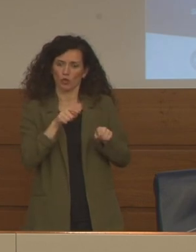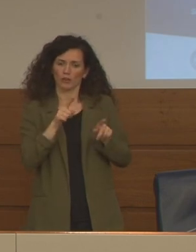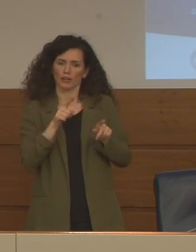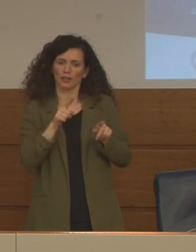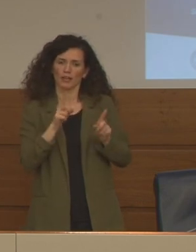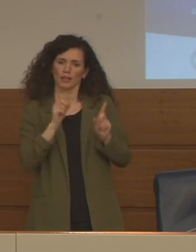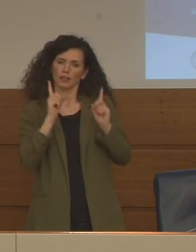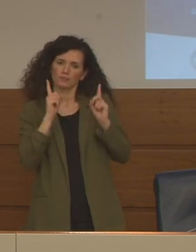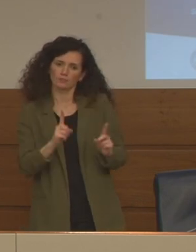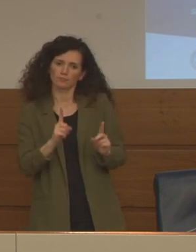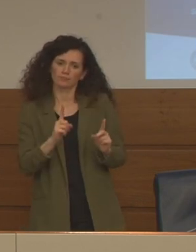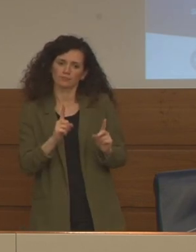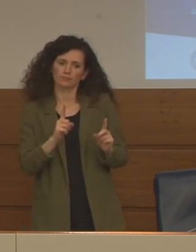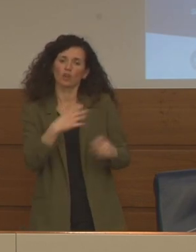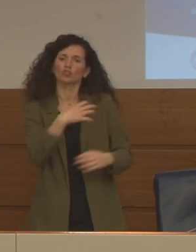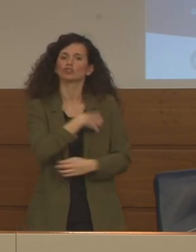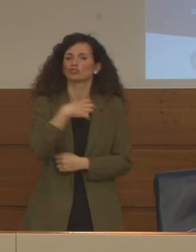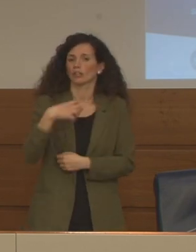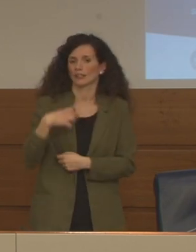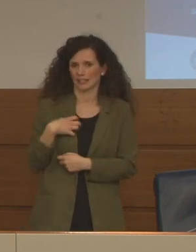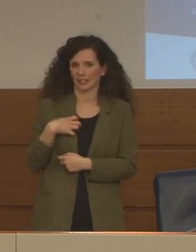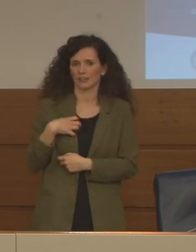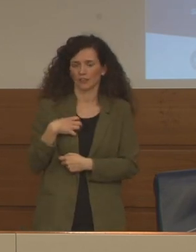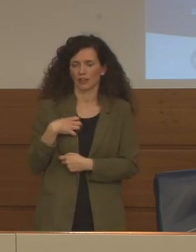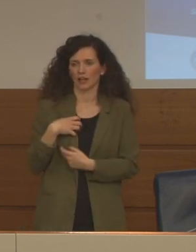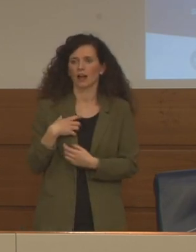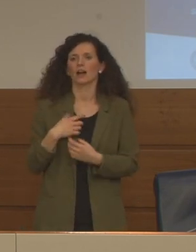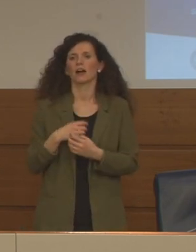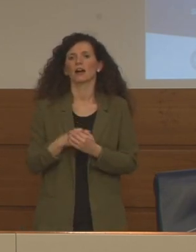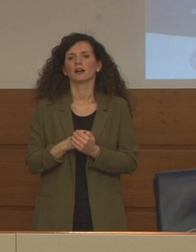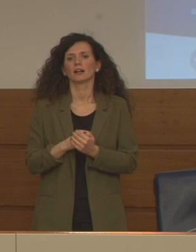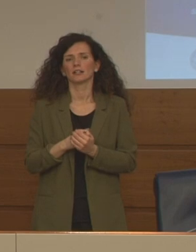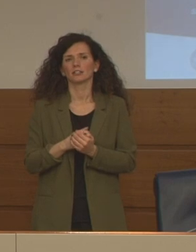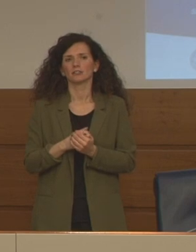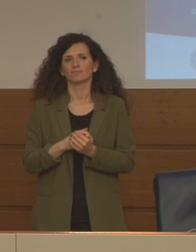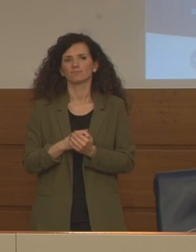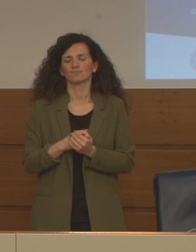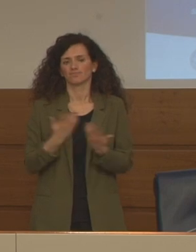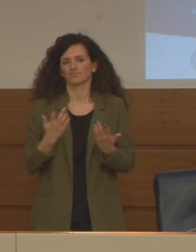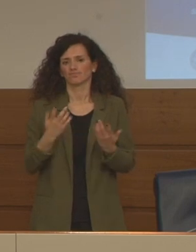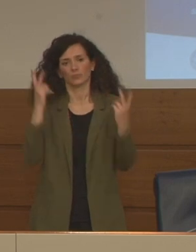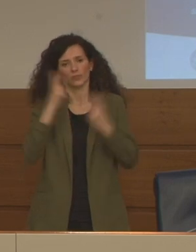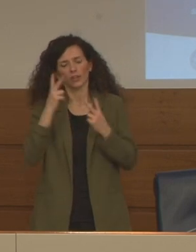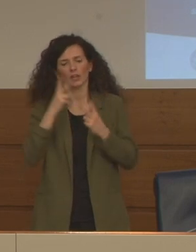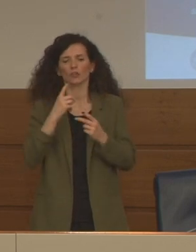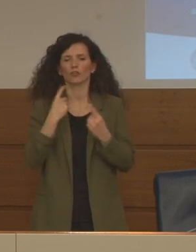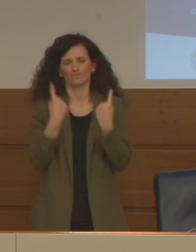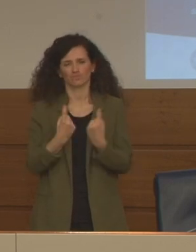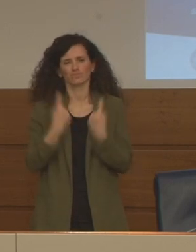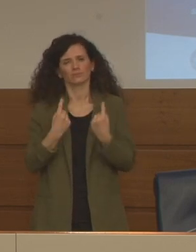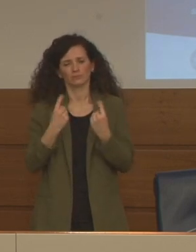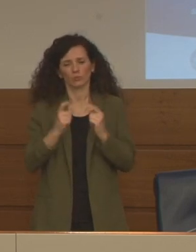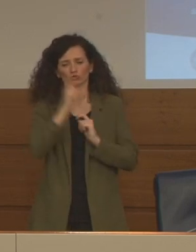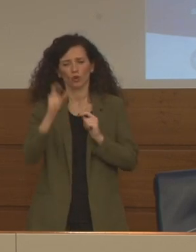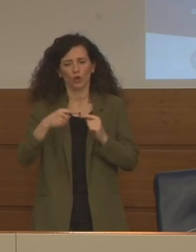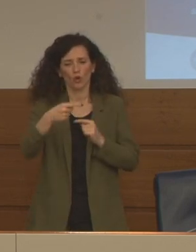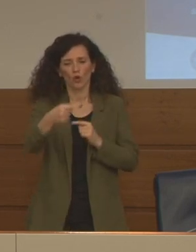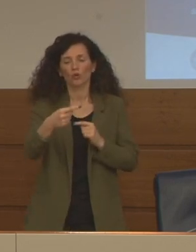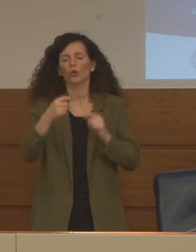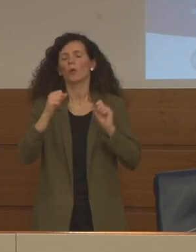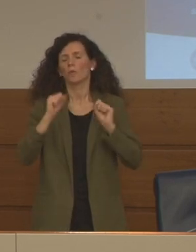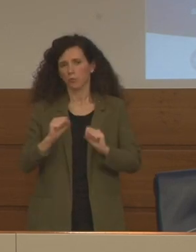parte scientifica dovremo aspettare ancora qualche giorno una